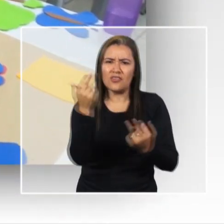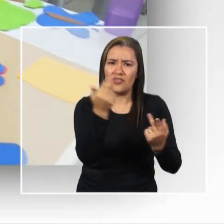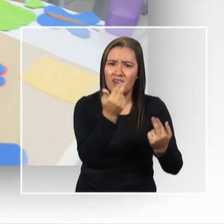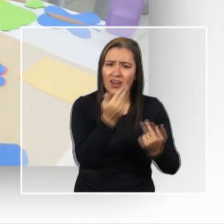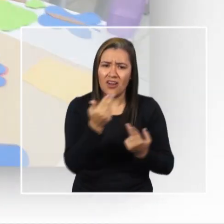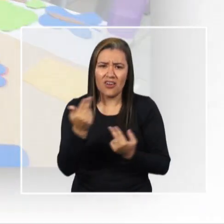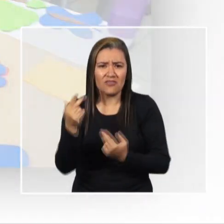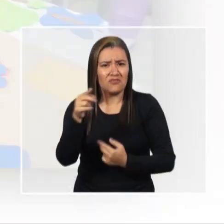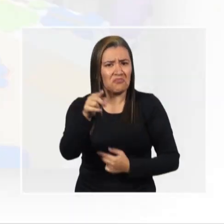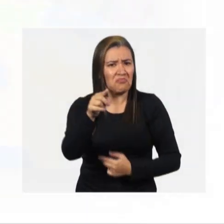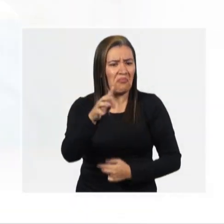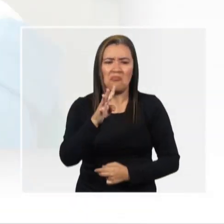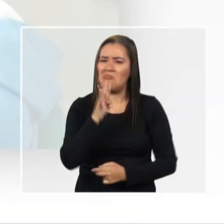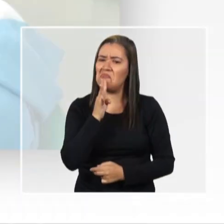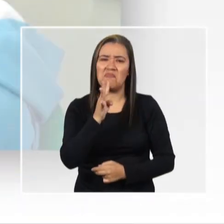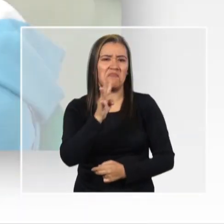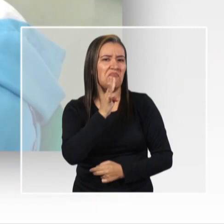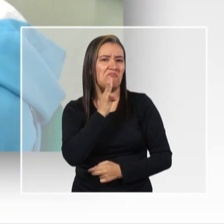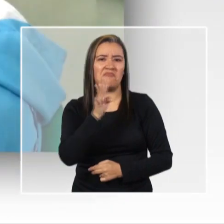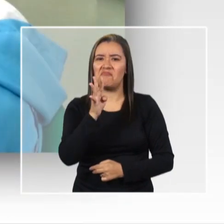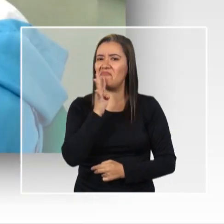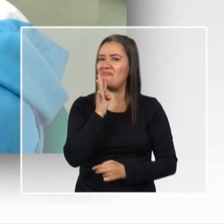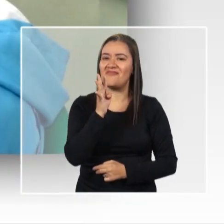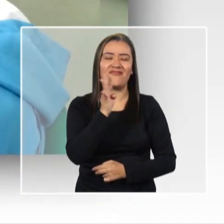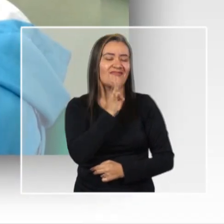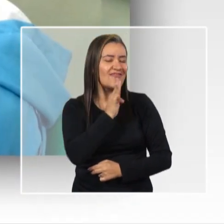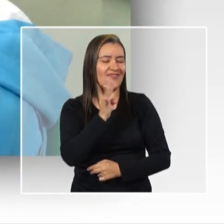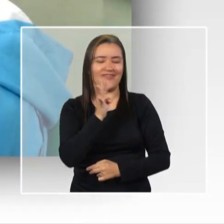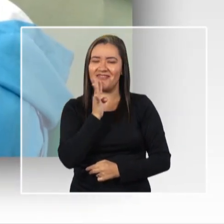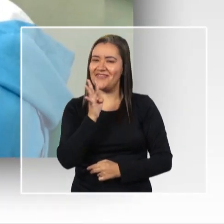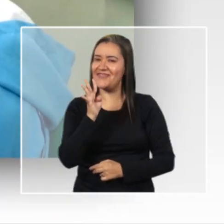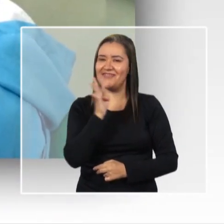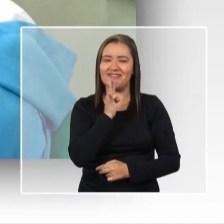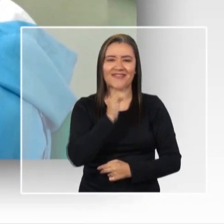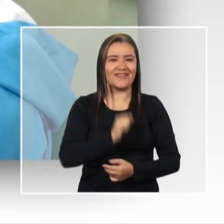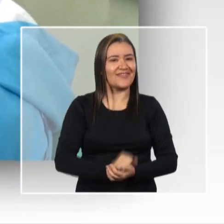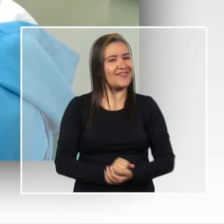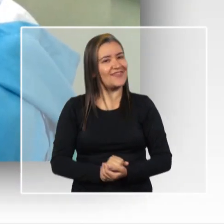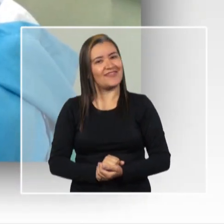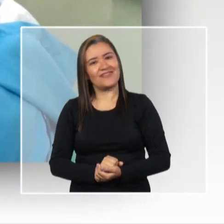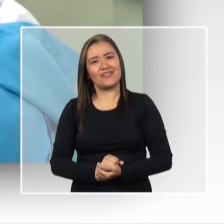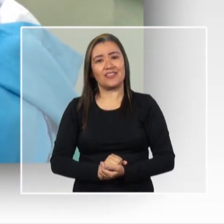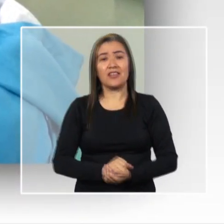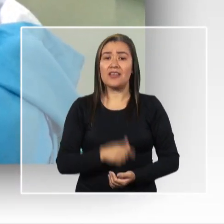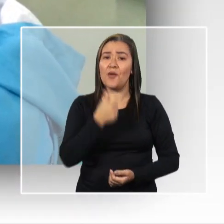Pai. Alguém igual a você não vi